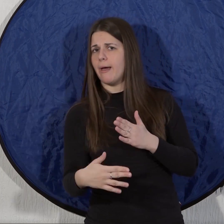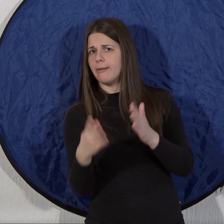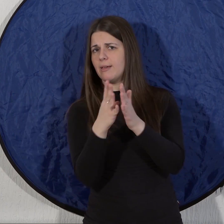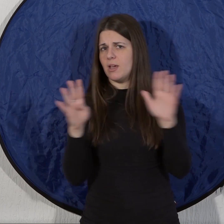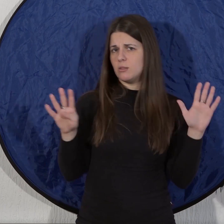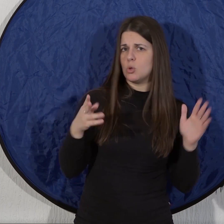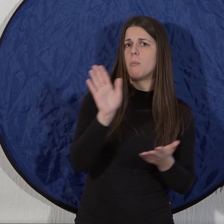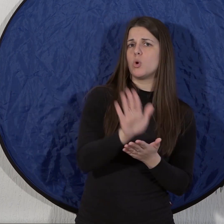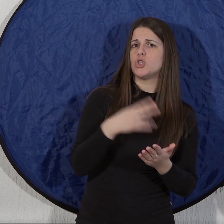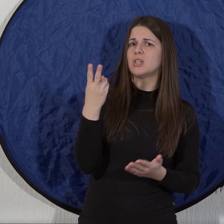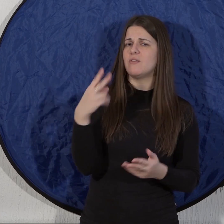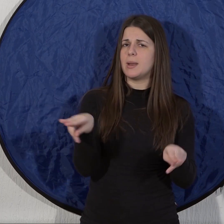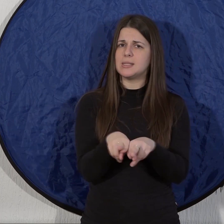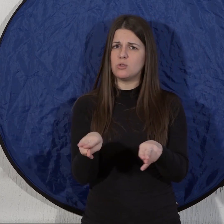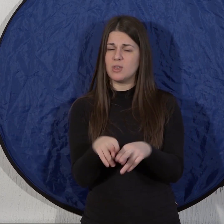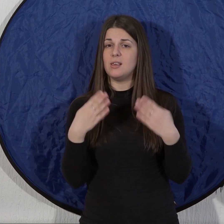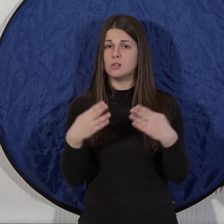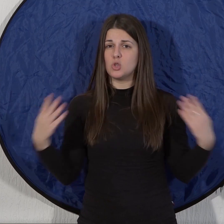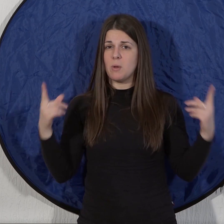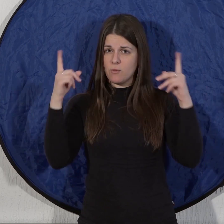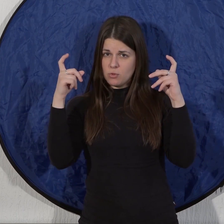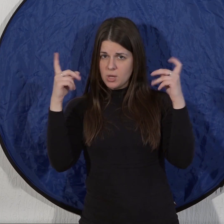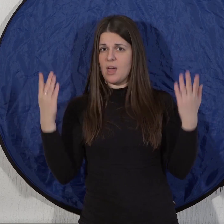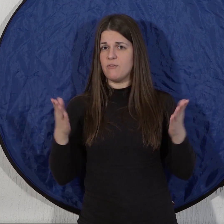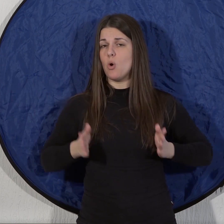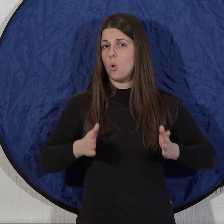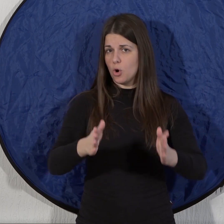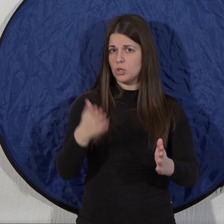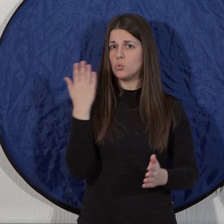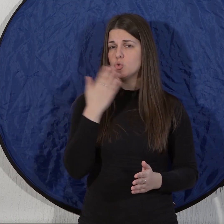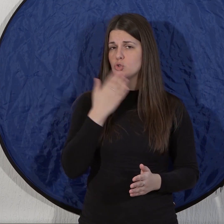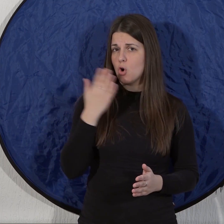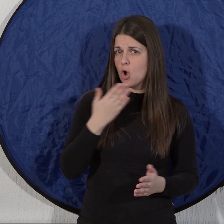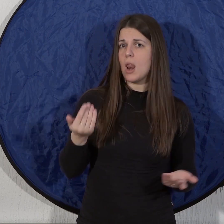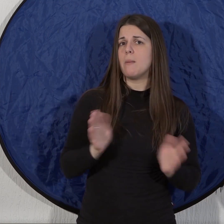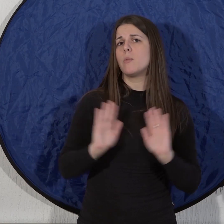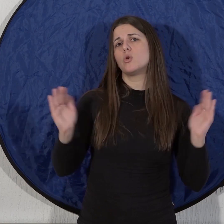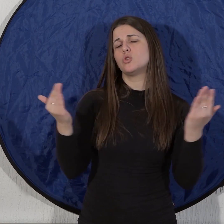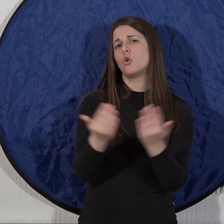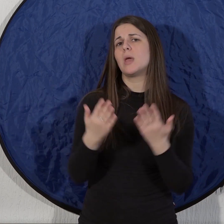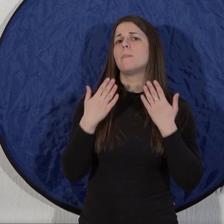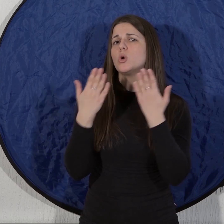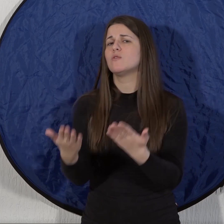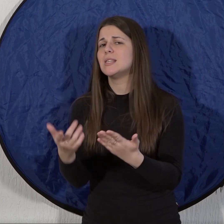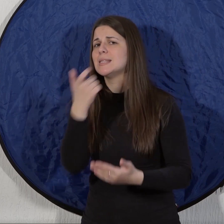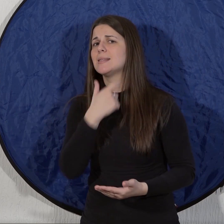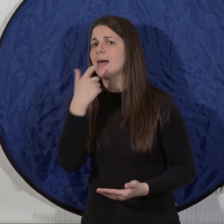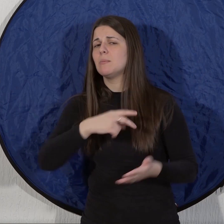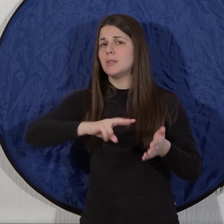veka, izložba fotografije u hodniku škole, prostorija posvećena starim tehnikama prerade i obrade vune,